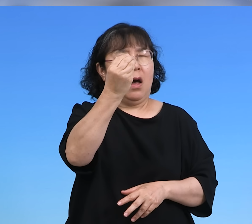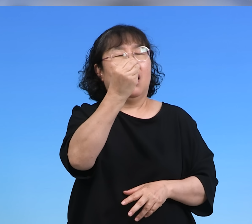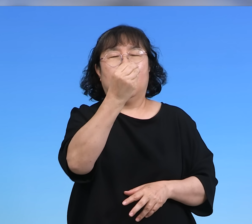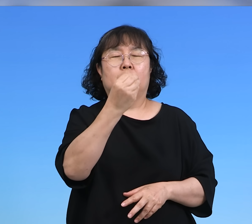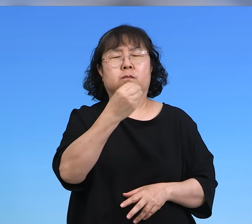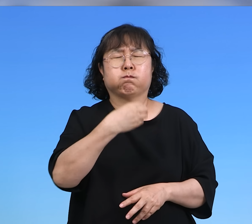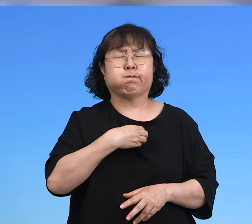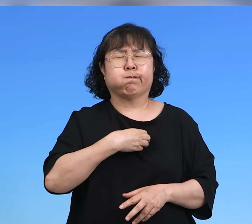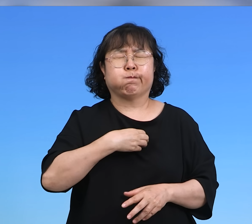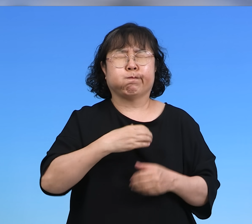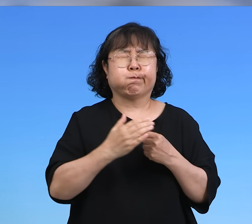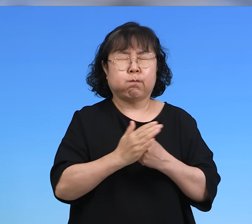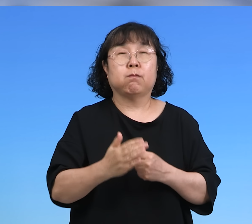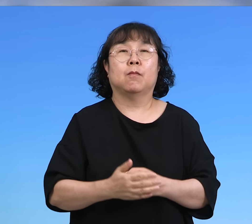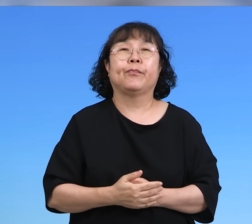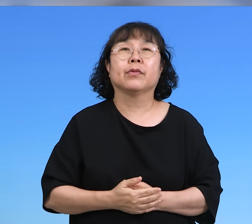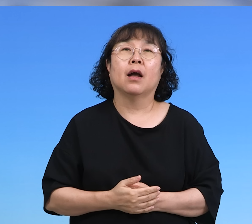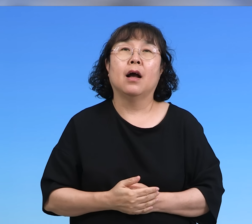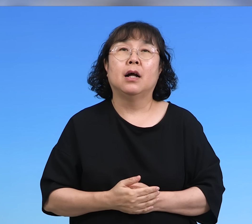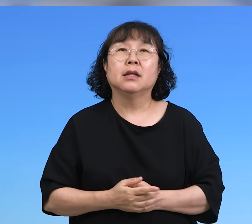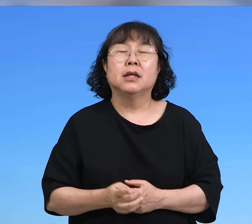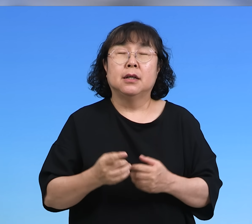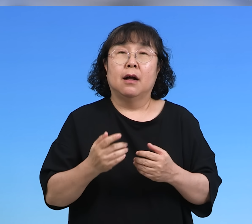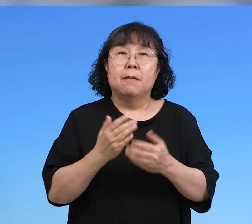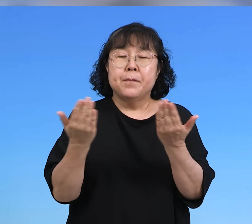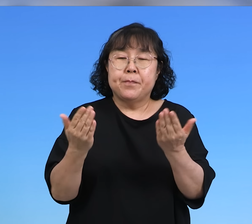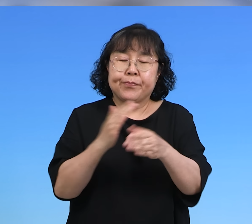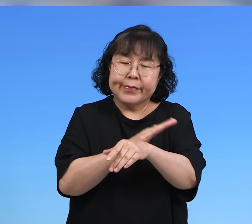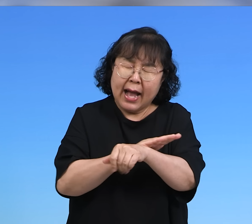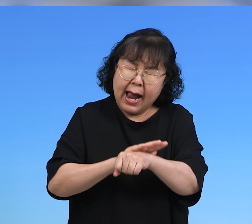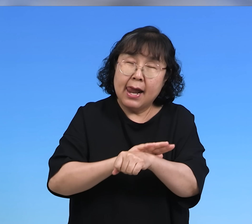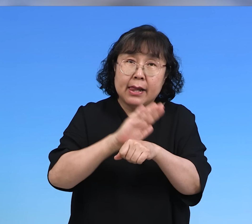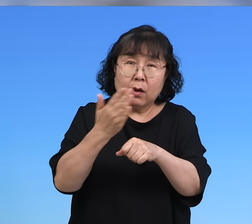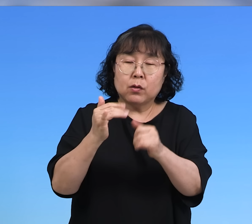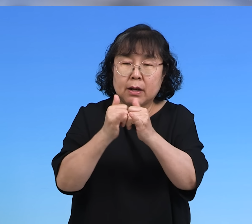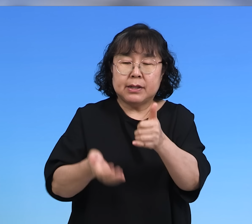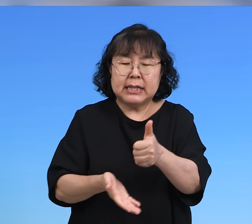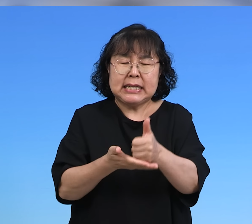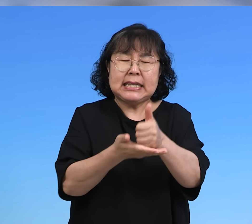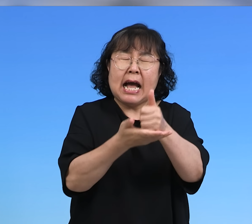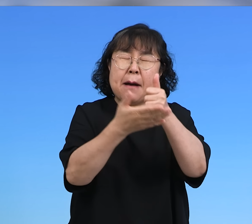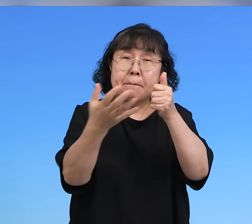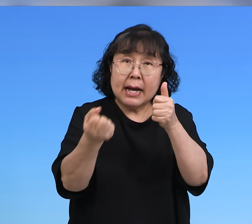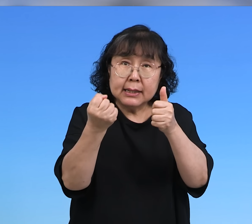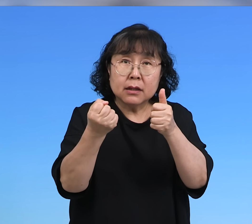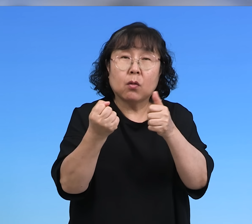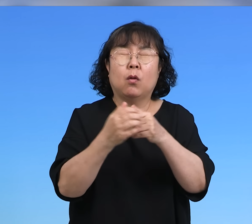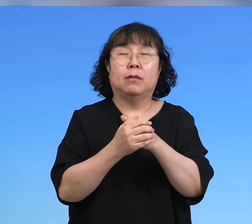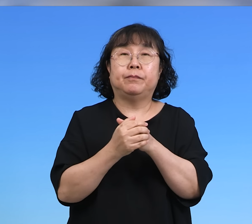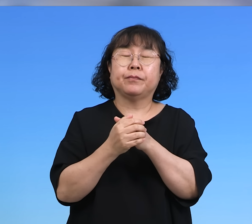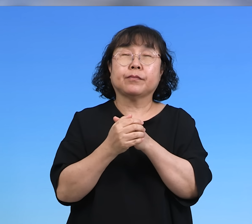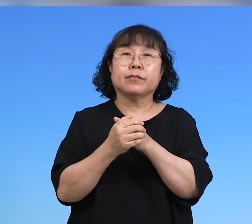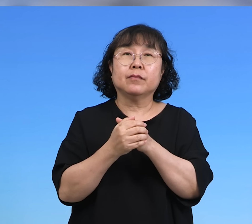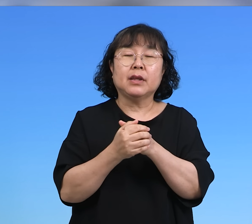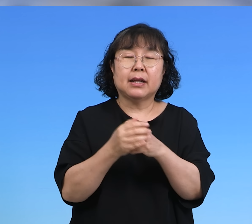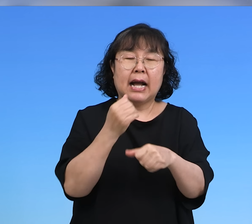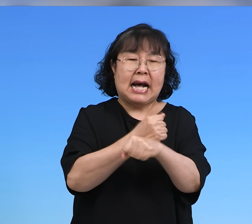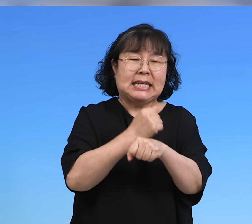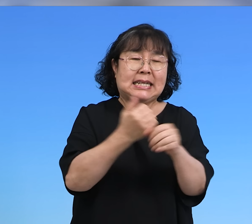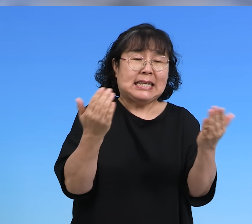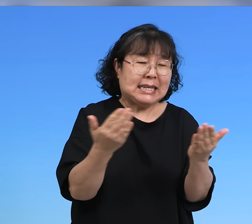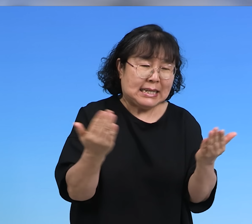위험한 때거든요. 여러분 지금 일이 잘 풀리고 자꾸 사람들에게 칭찬을 듣고 하는 일마다 그냥